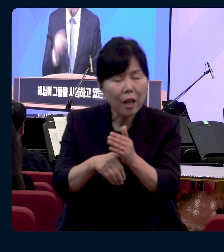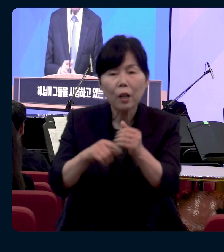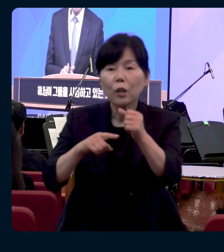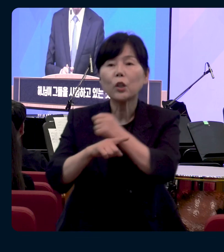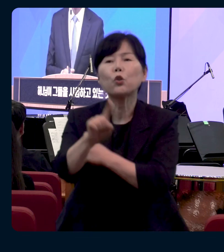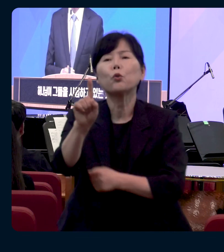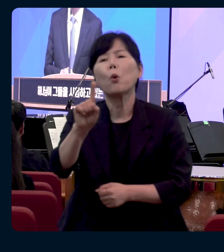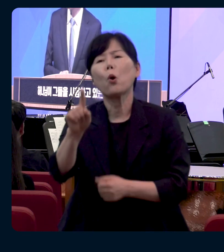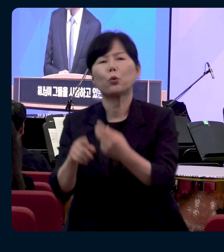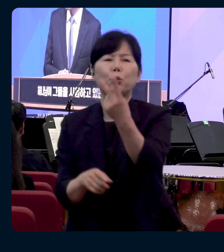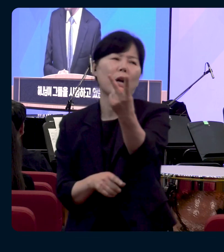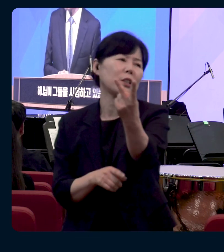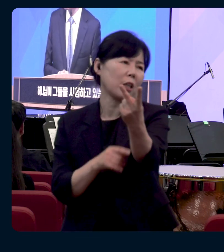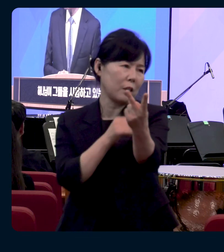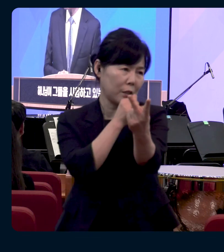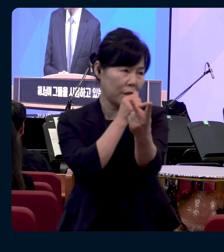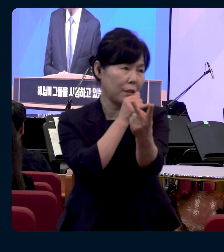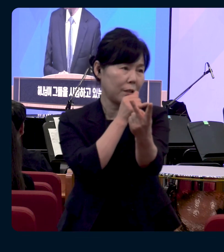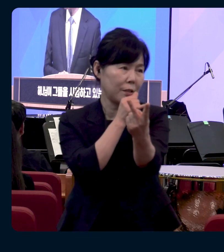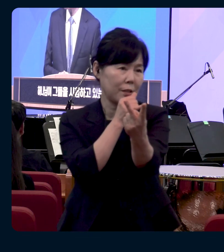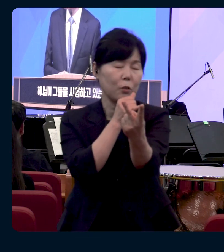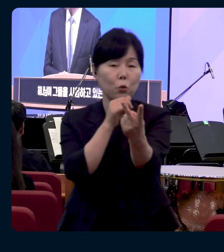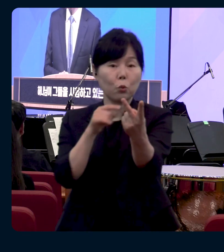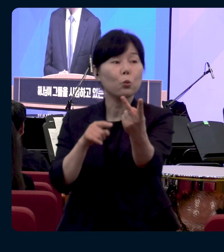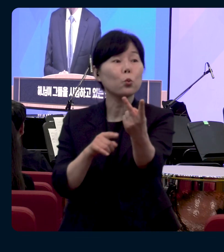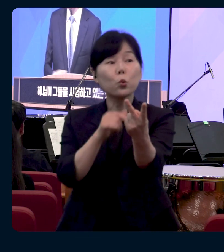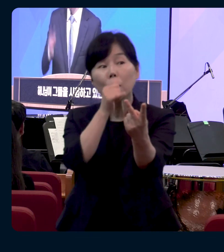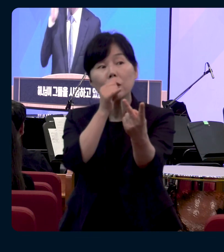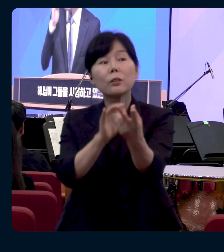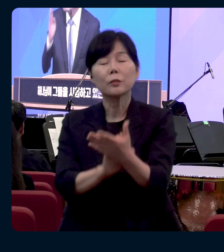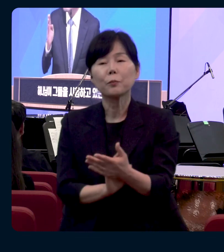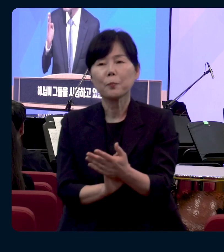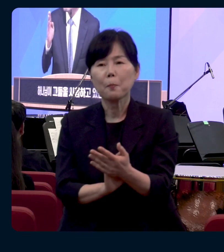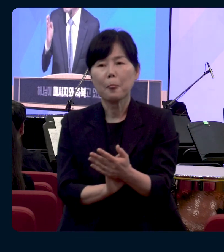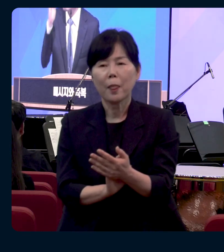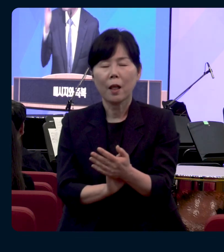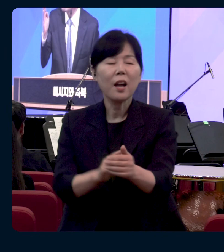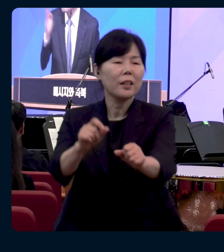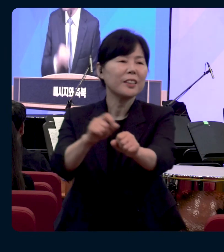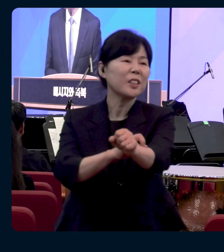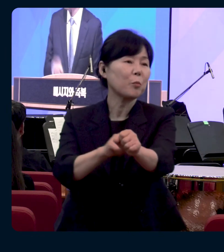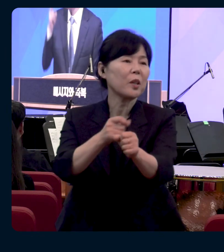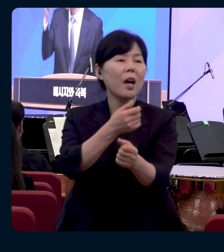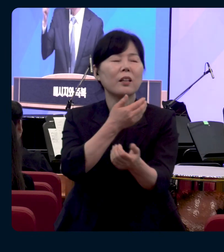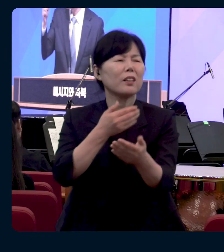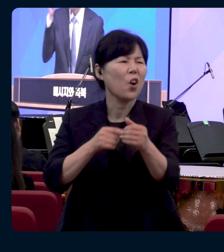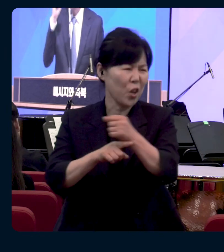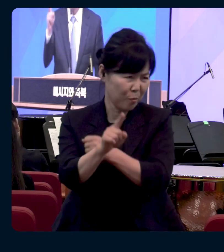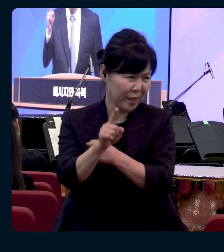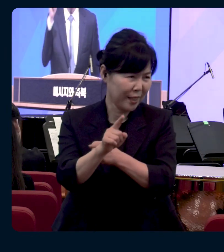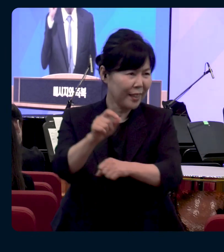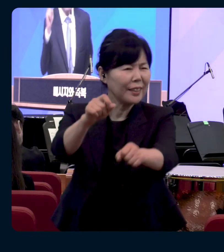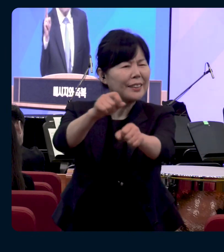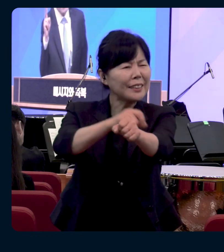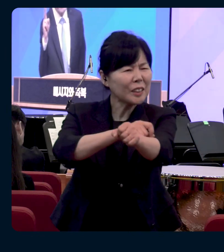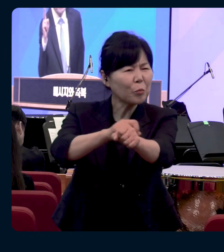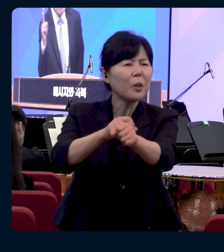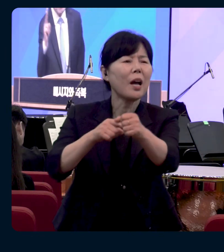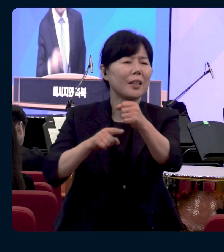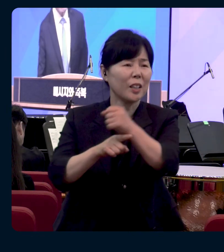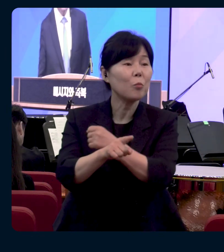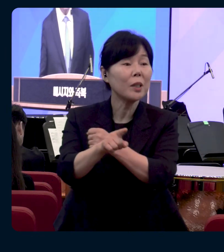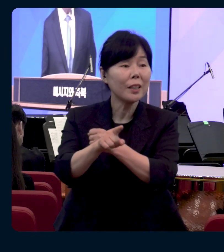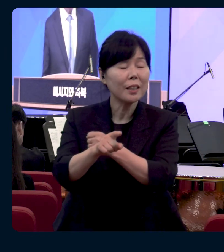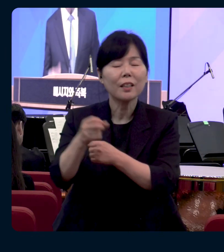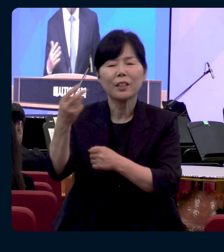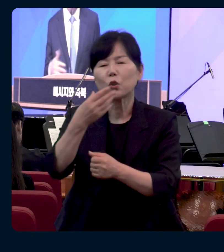가지 때문에 그렇게 하는 거 아닙니까? 그것이 바로 메시지와 축복, 이 두 가지죠. 메시지와 축복.